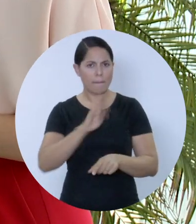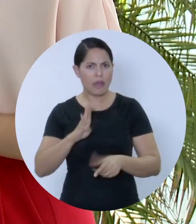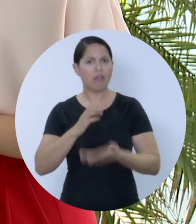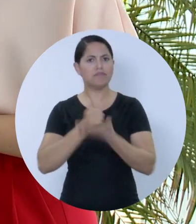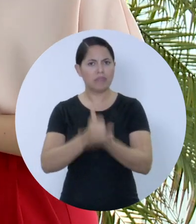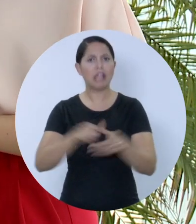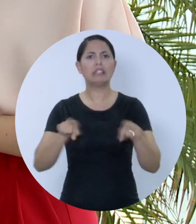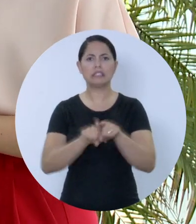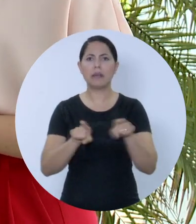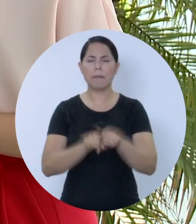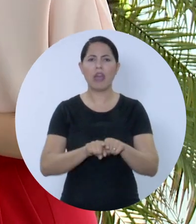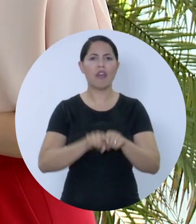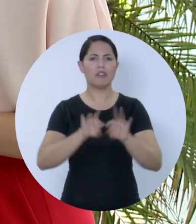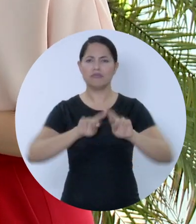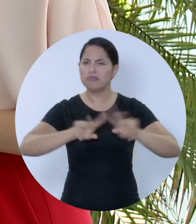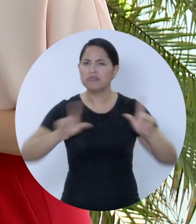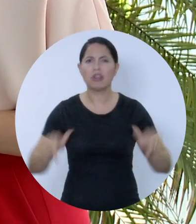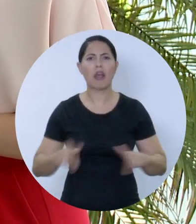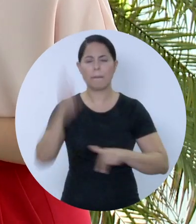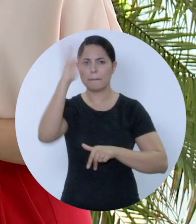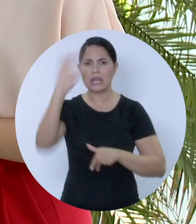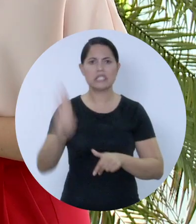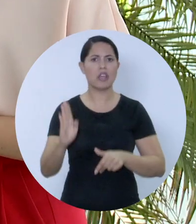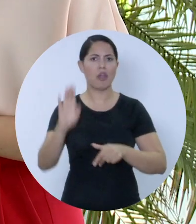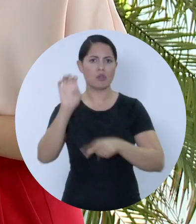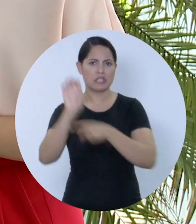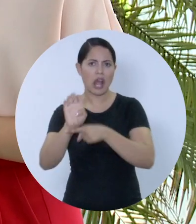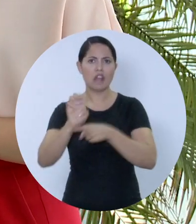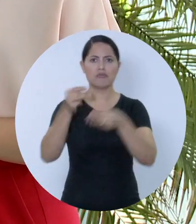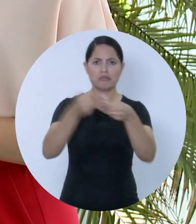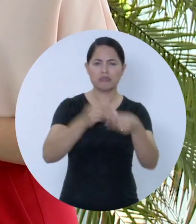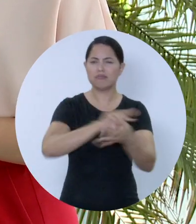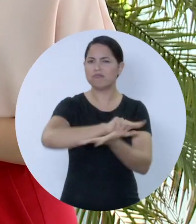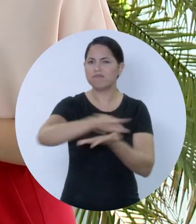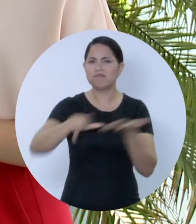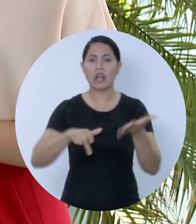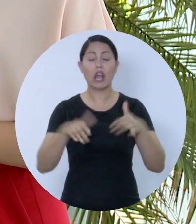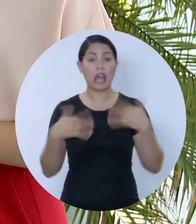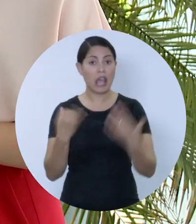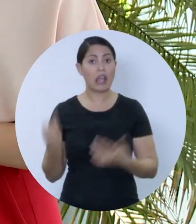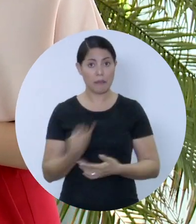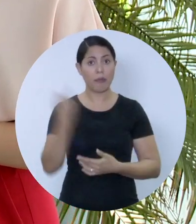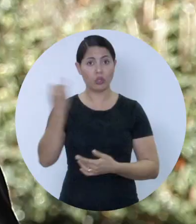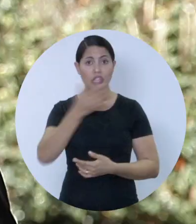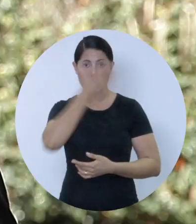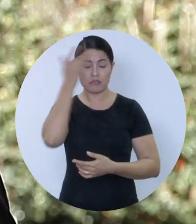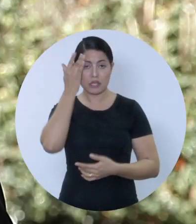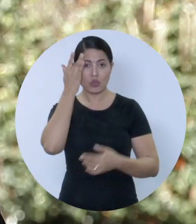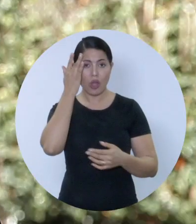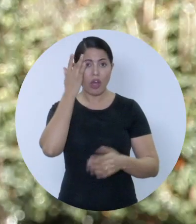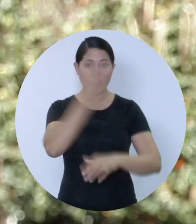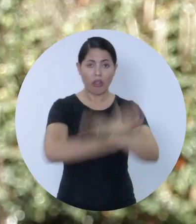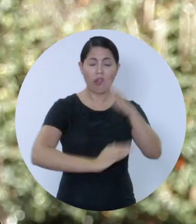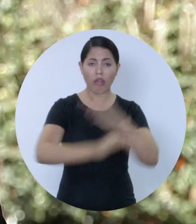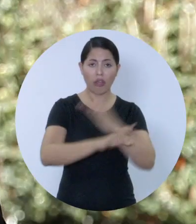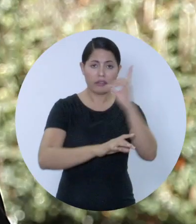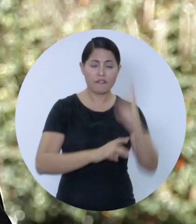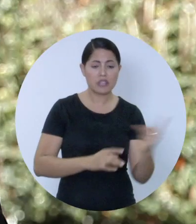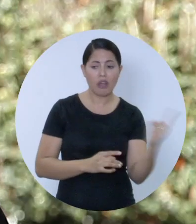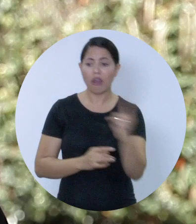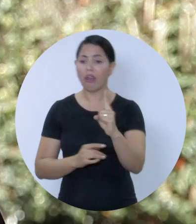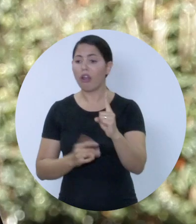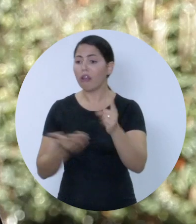OAB, vale para a Defensoria, como vale também para a União, para os estados, para os municípios. É muito importante que, quando chegue a pessoa com deficiência